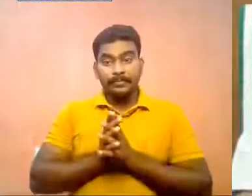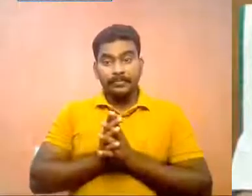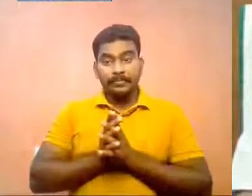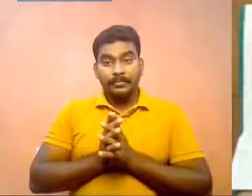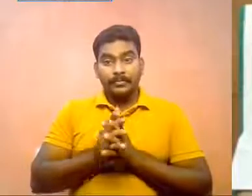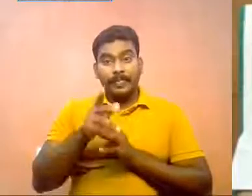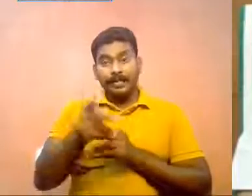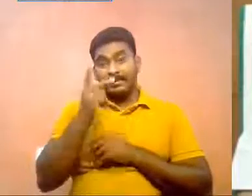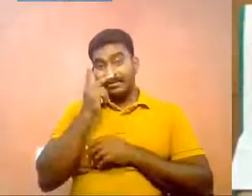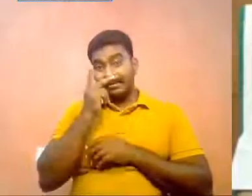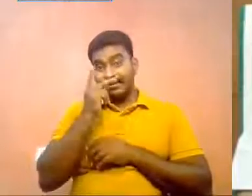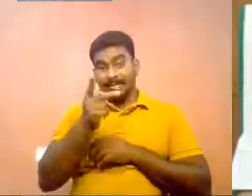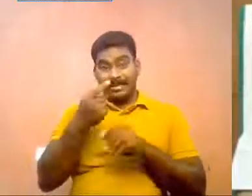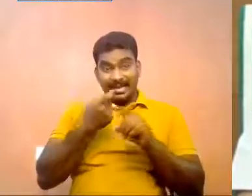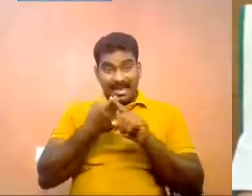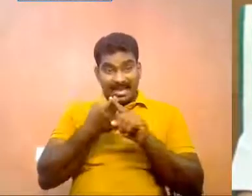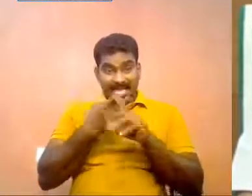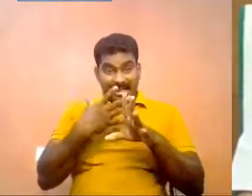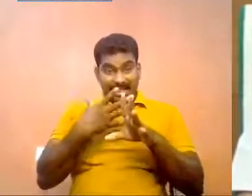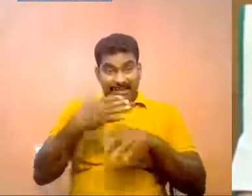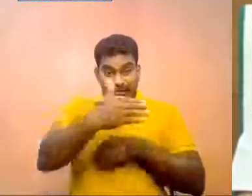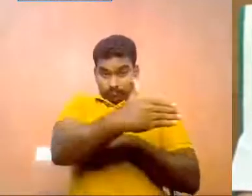അല്പം കേരള അതിർത്തിയിലേക്ക് കടന്നുകൊണ്ട് തന്നെ